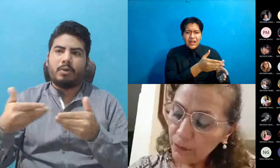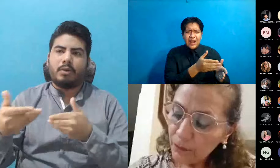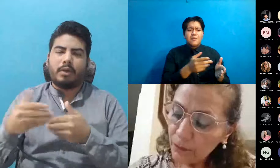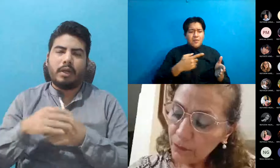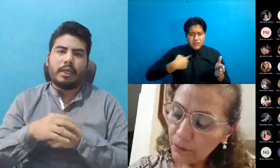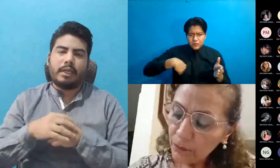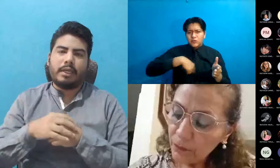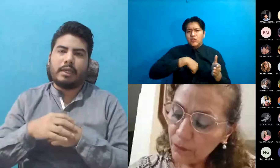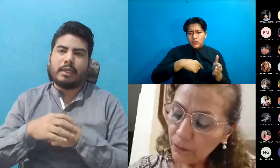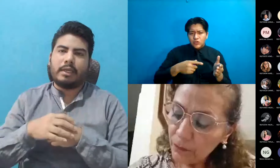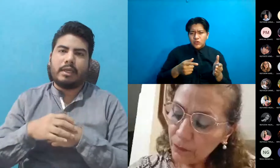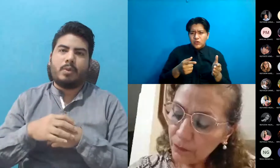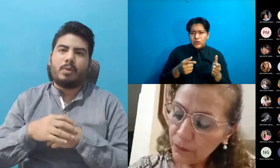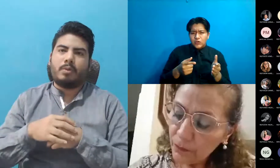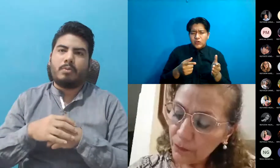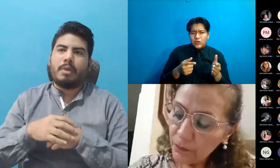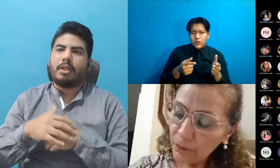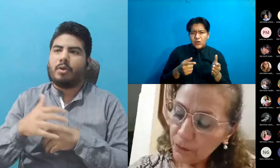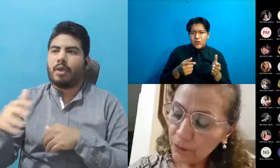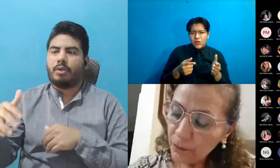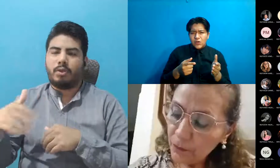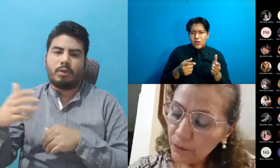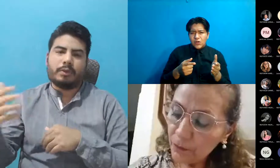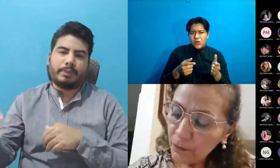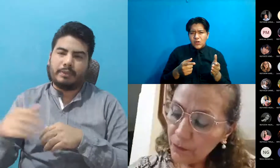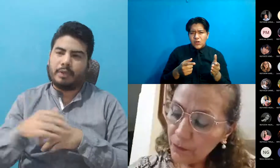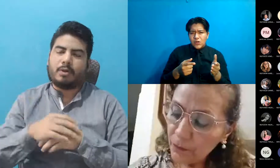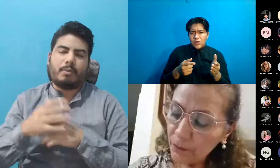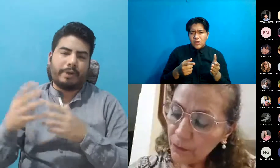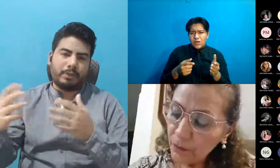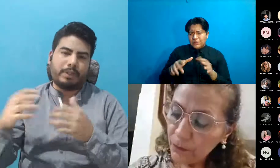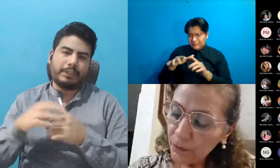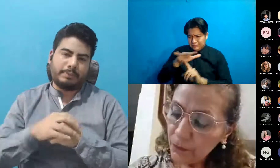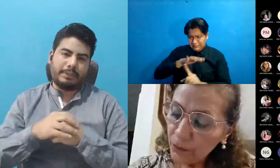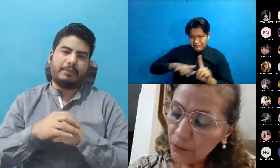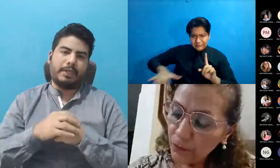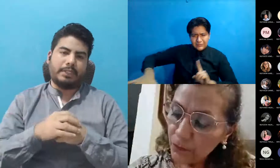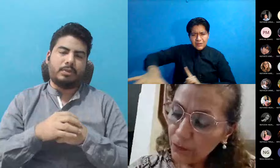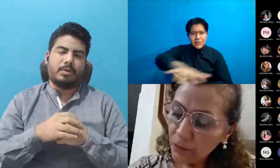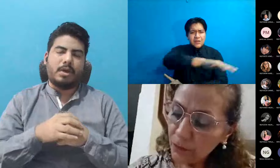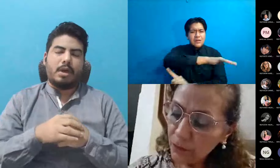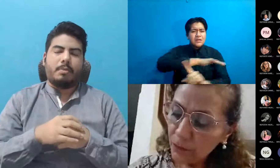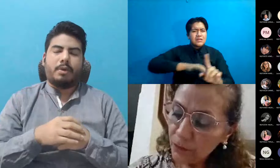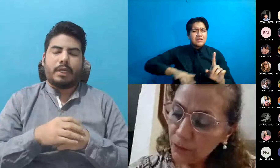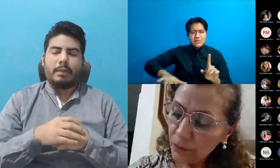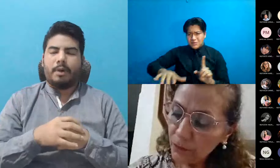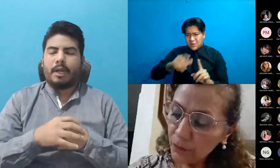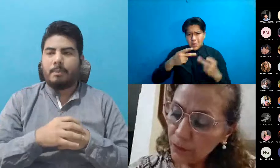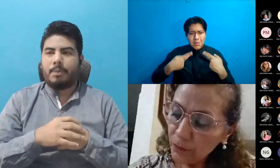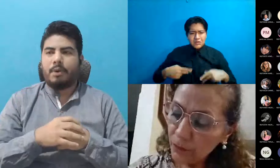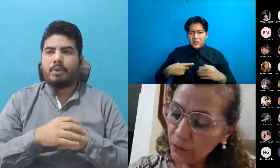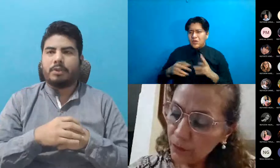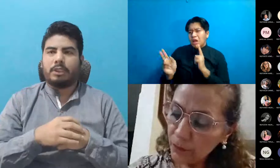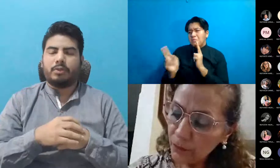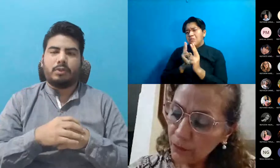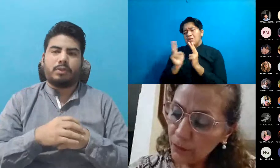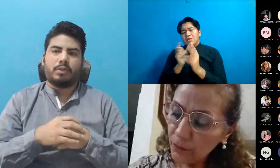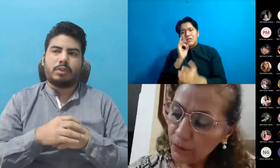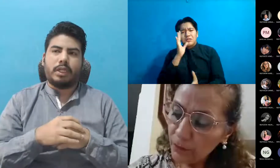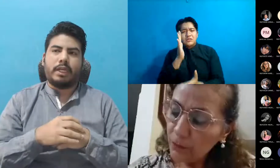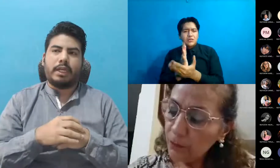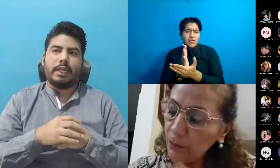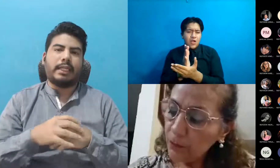hablar con un medio, un entorno específico, con personas específicas, ¿no? Porque, por ejemplo,